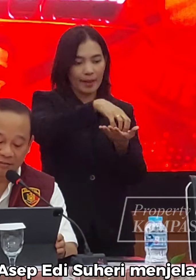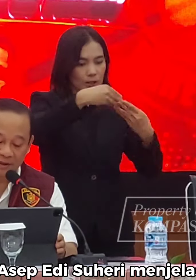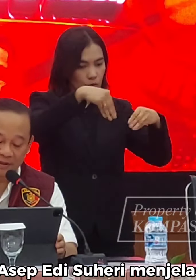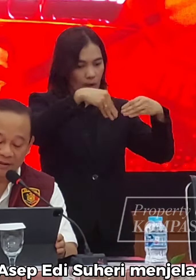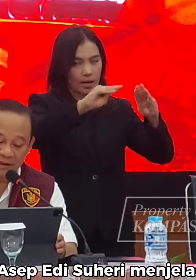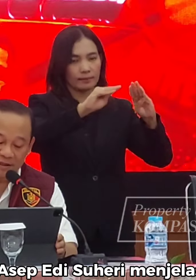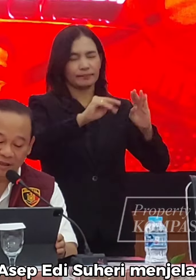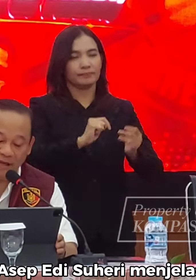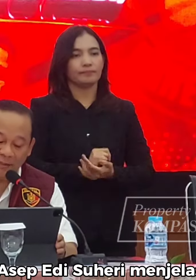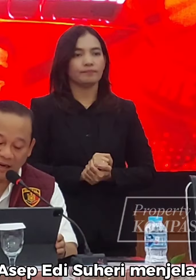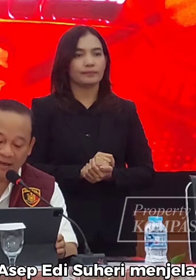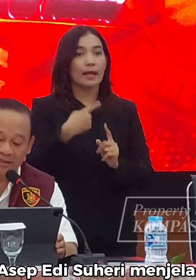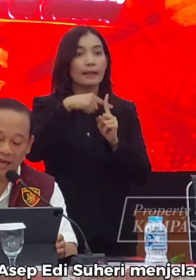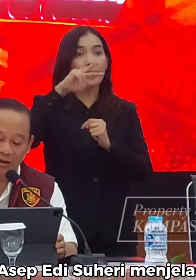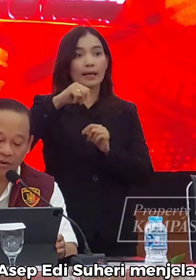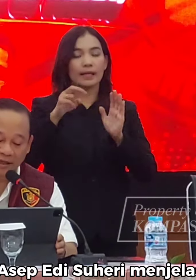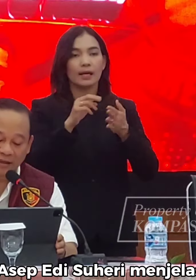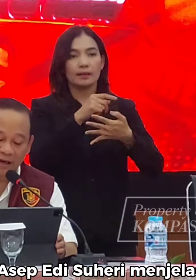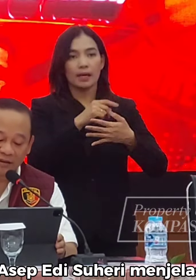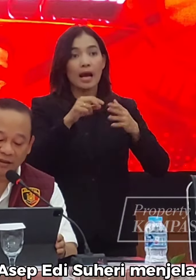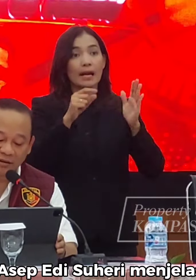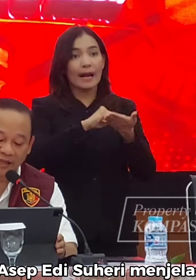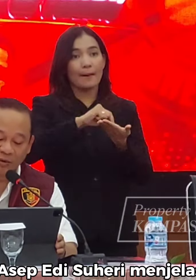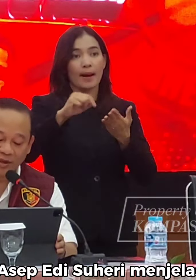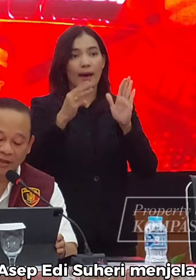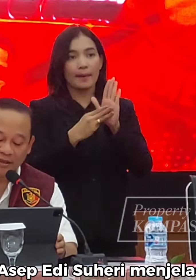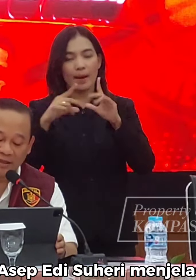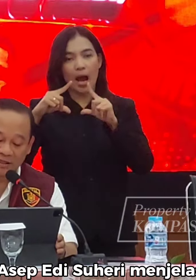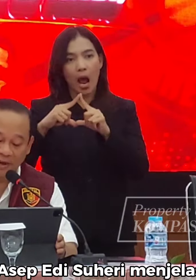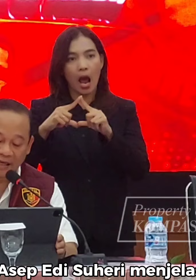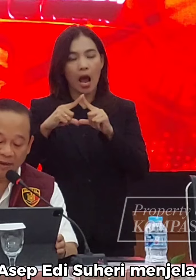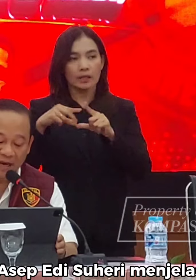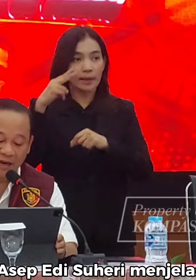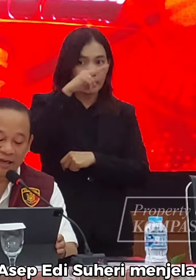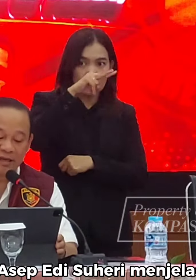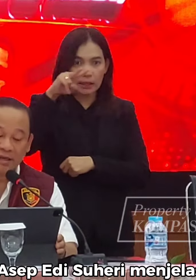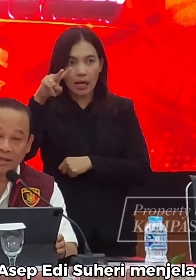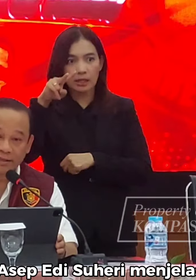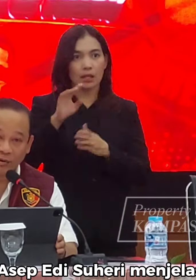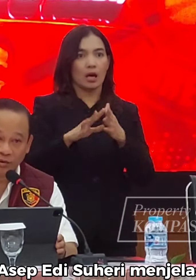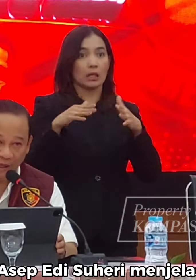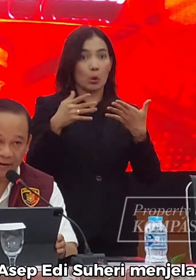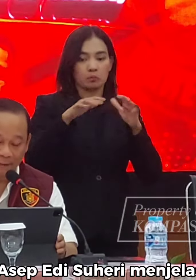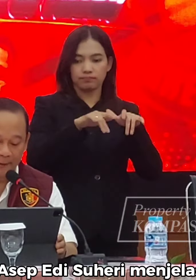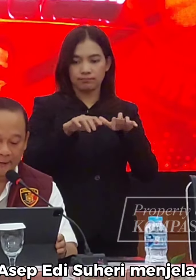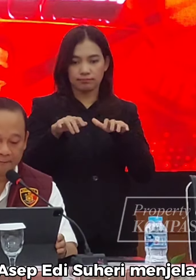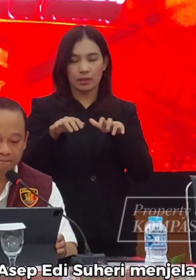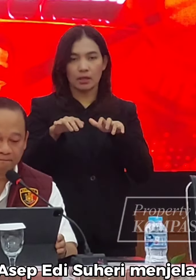yang ada di Jambi serta Ma selaku kaki tangan te sebagai bendahara sekaligus